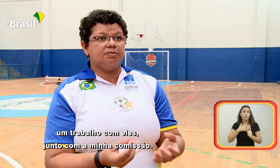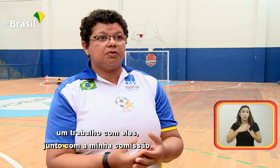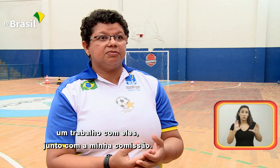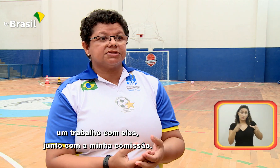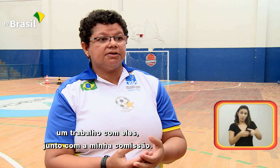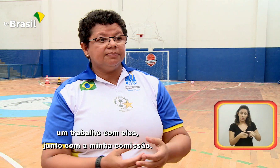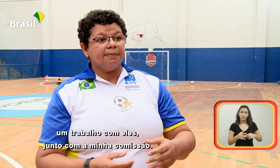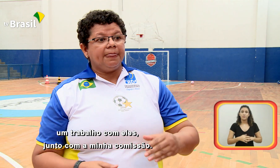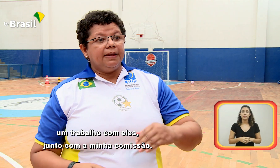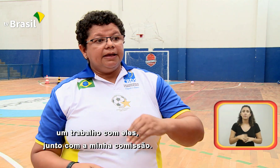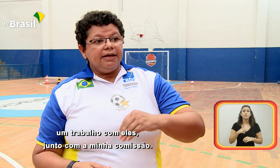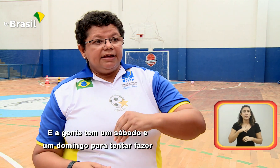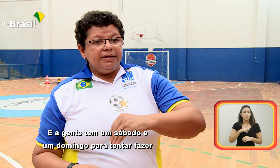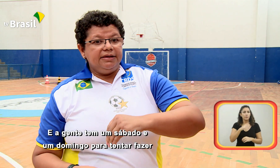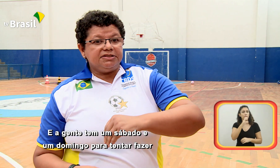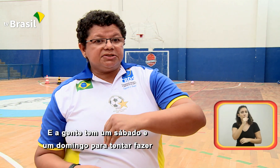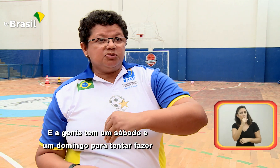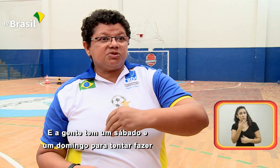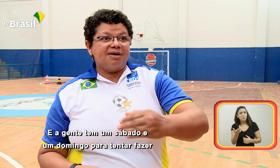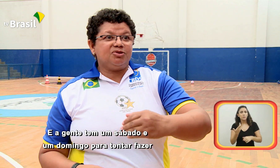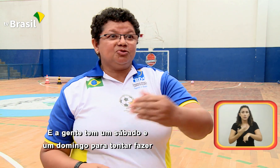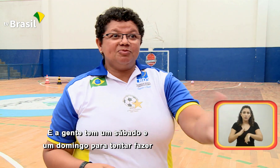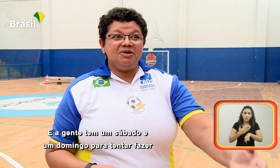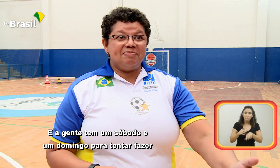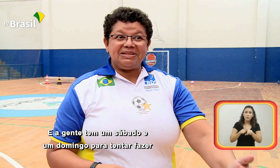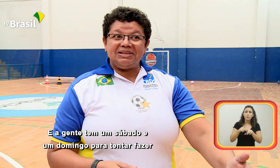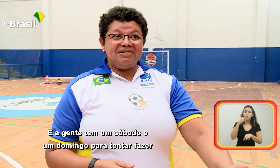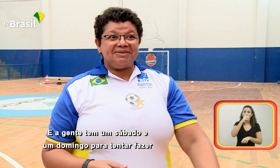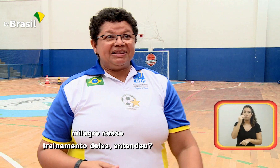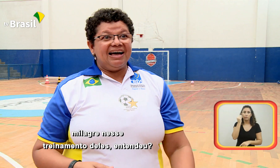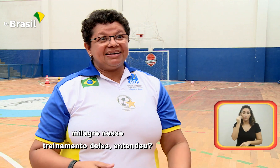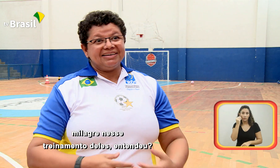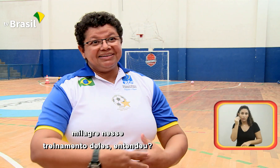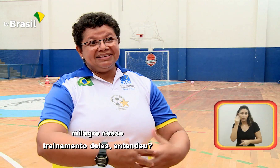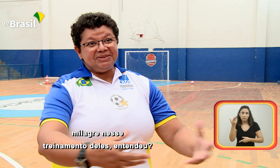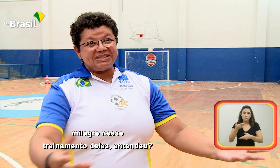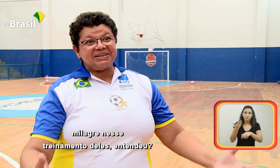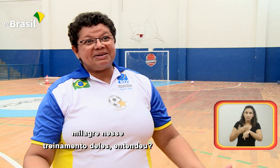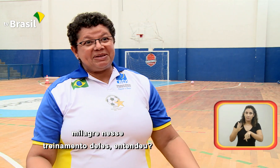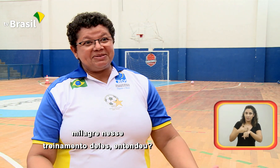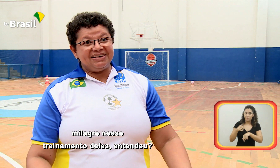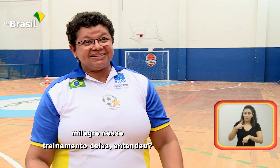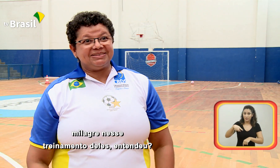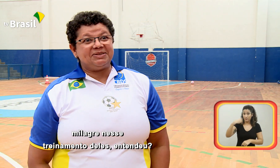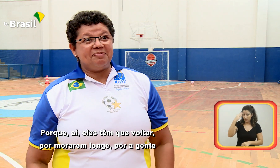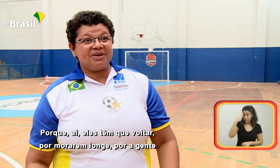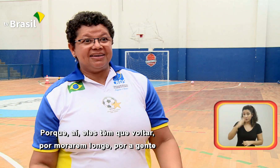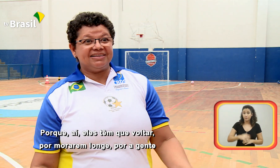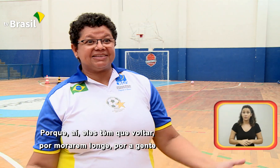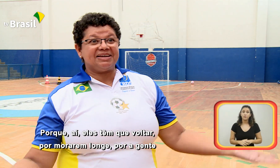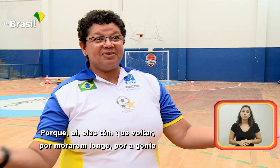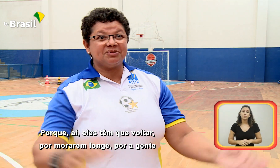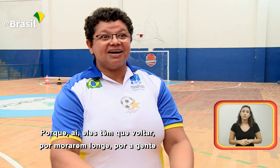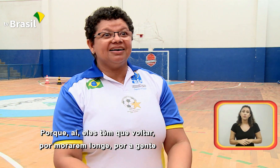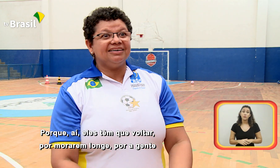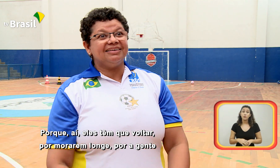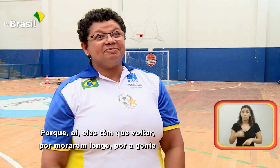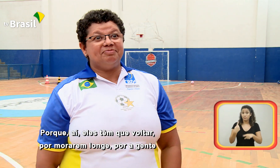minha comissão. E a gente tem um sábado e um domingo para tentar fazer milagre nesse treinamento deles, entendeu? Porque aí eles têm que voltar,